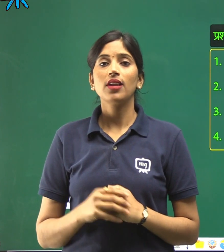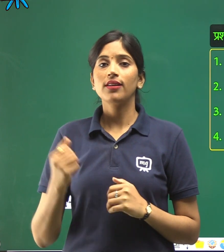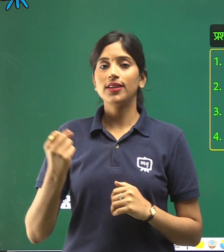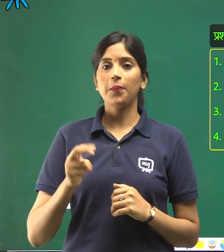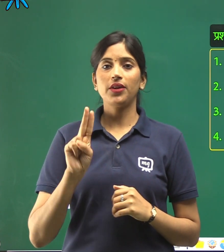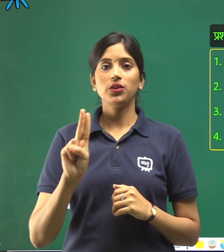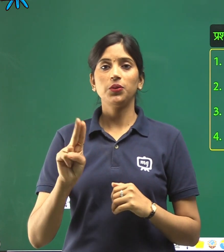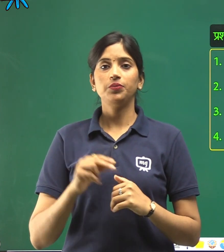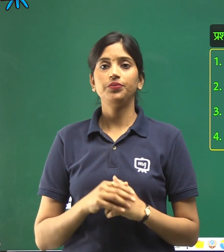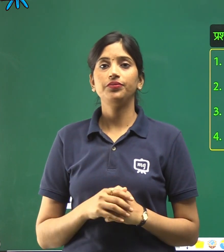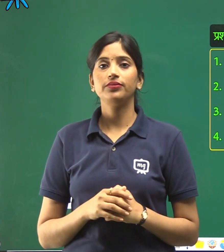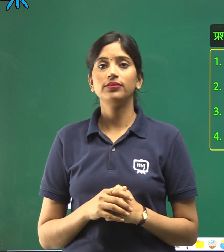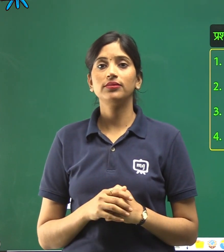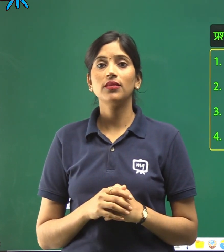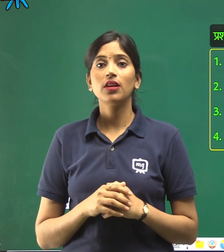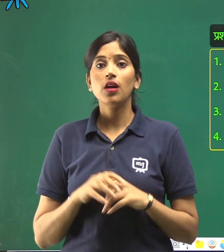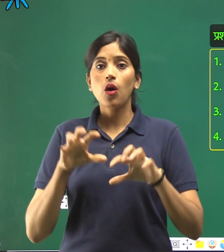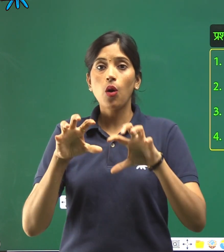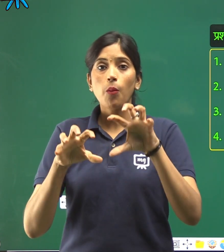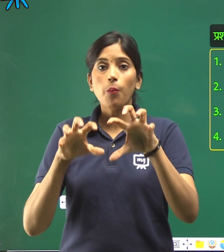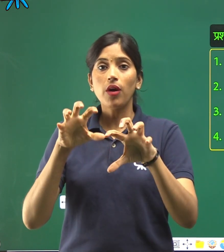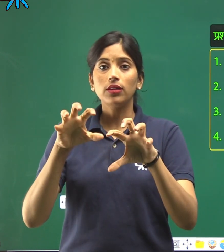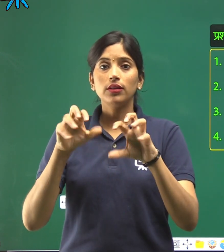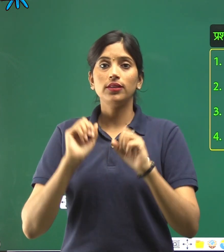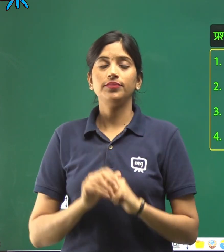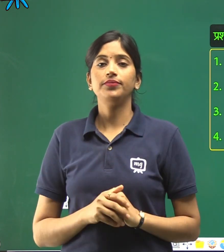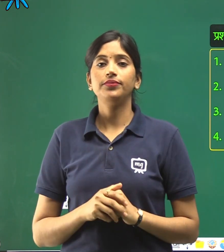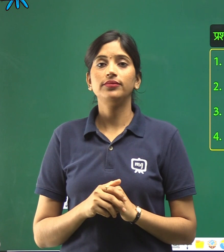नंबर 2, मकड़ी।